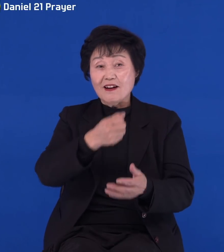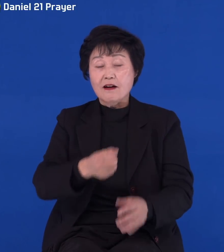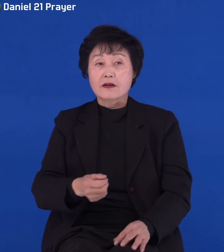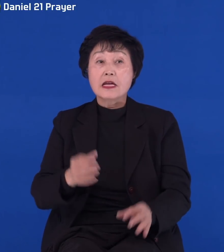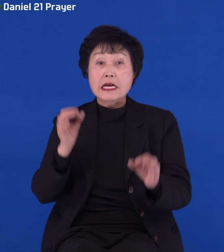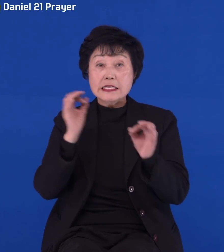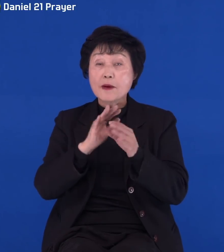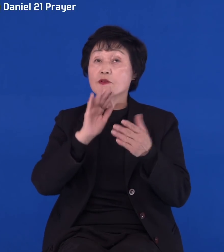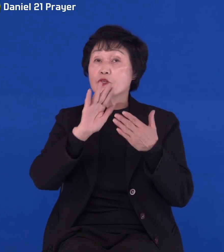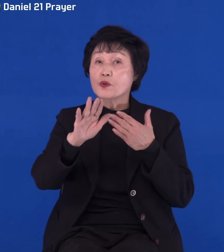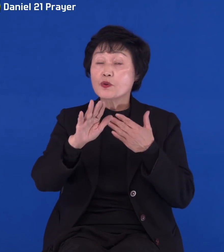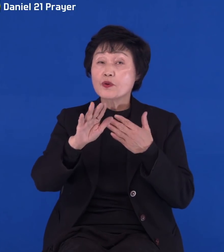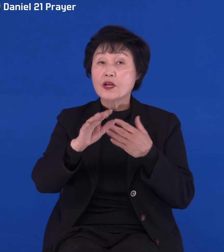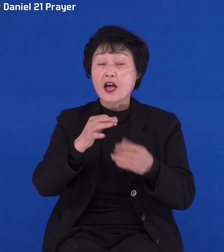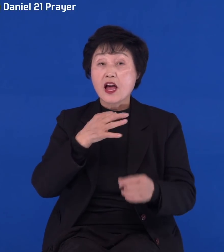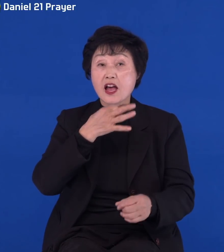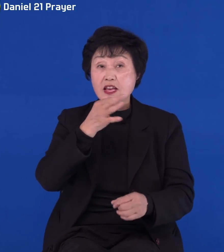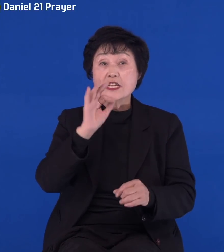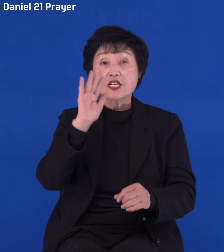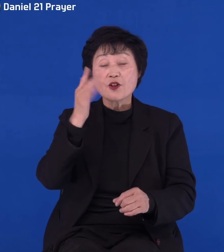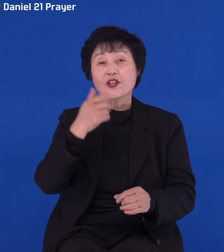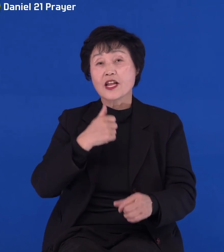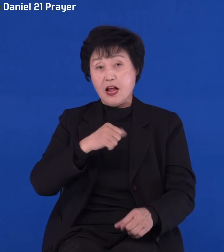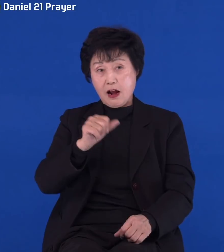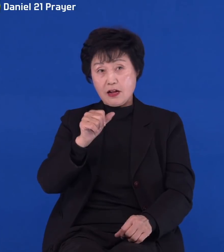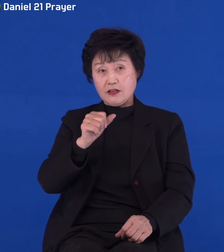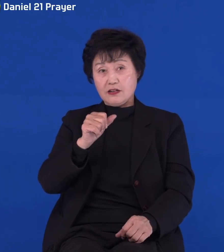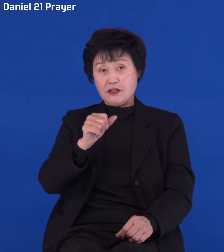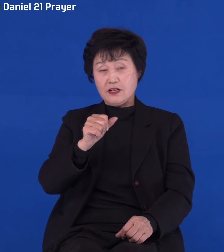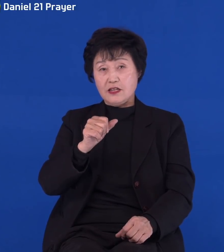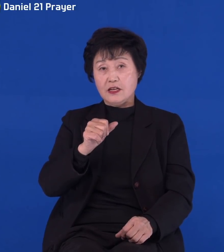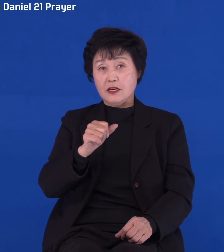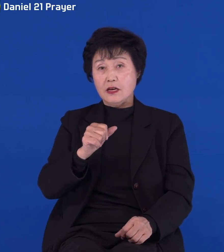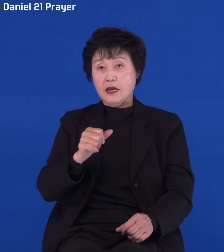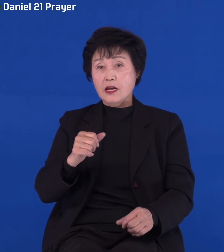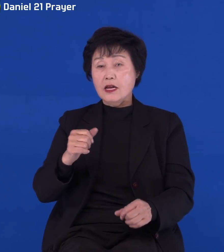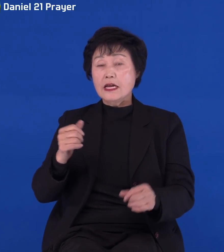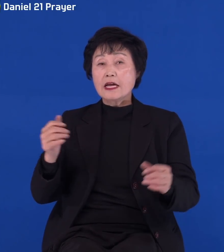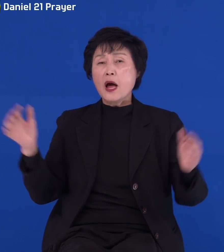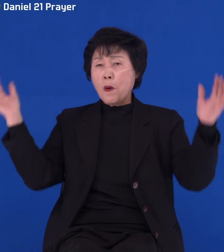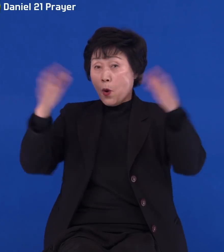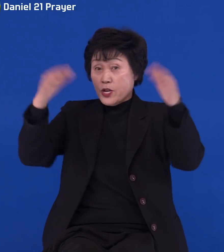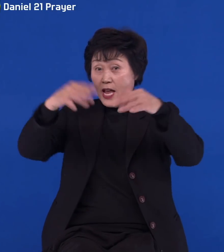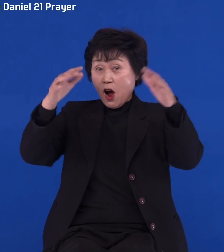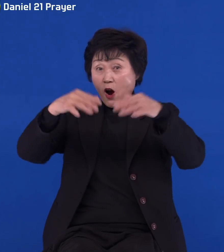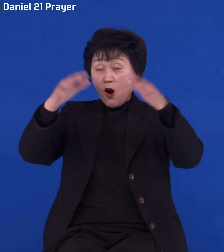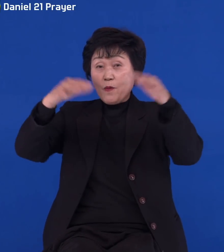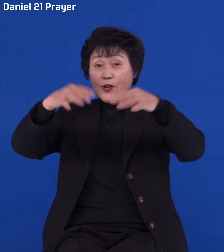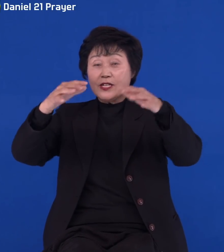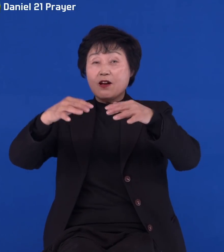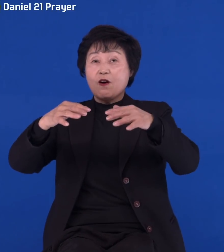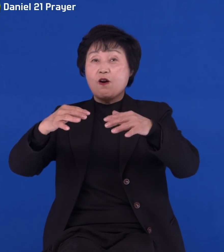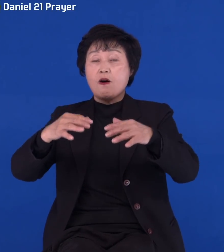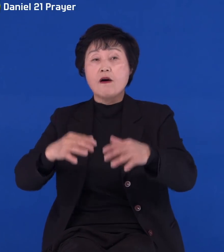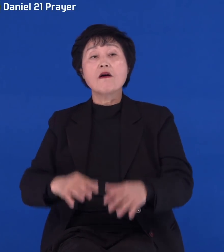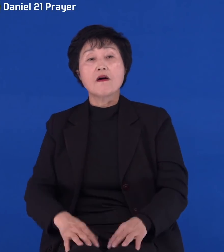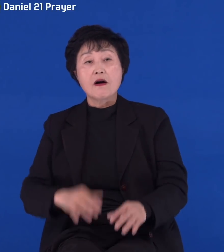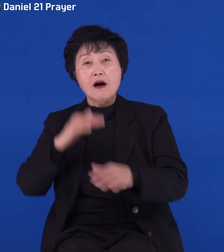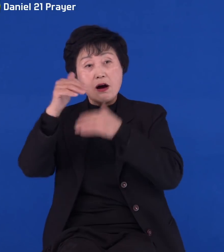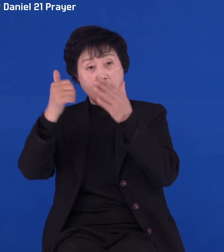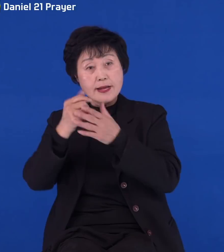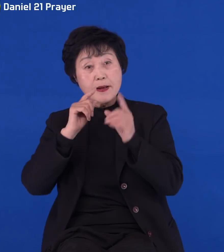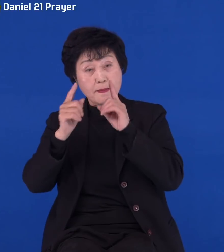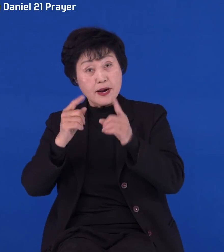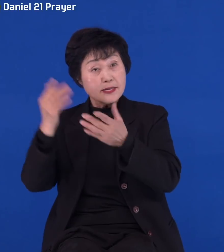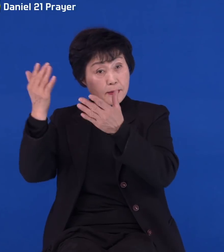뒤에 10살 된 저희 아들이 소집을 하는 거예요. 다 모여주세요. 말씀 받았니? 받았습니다.